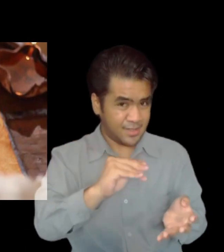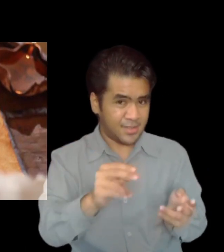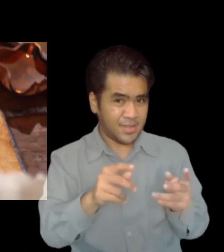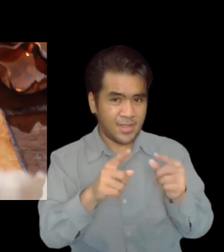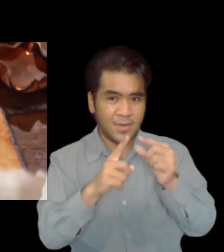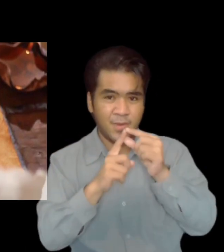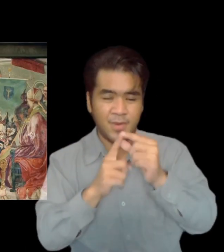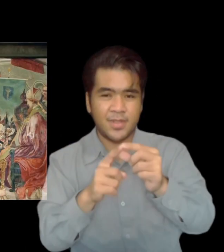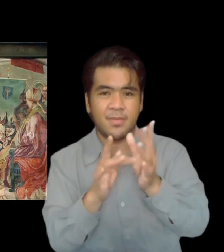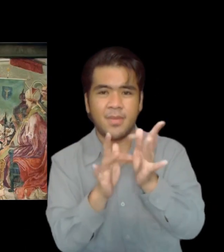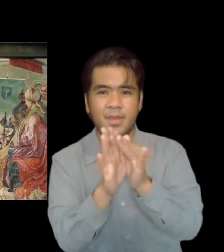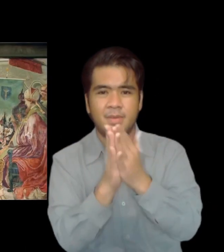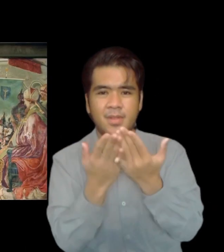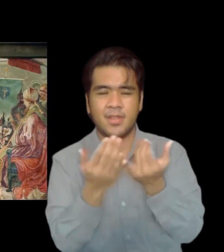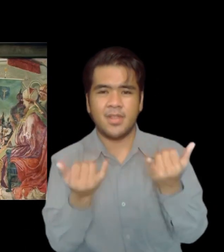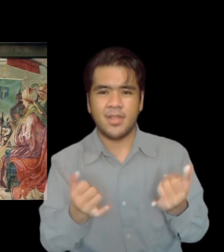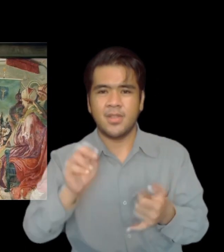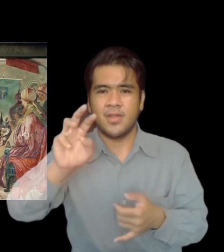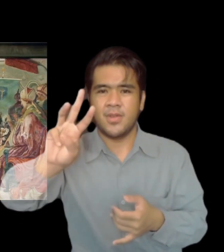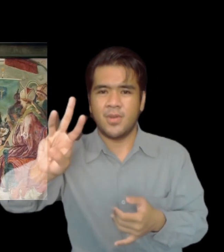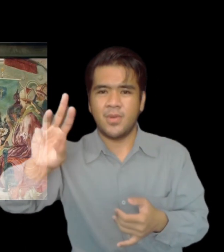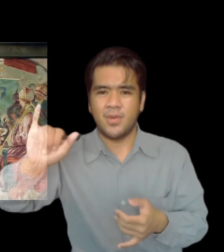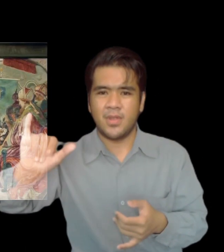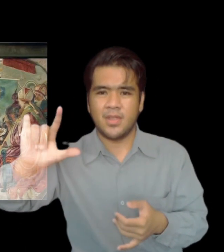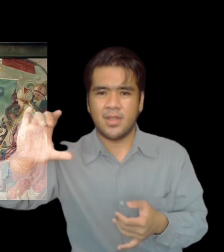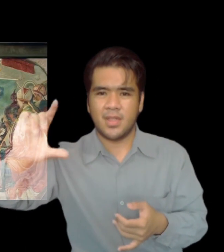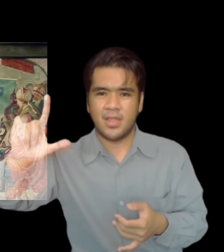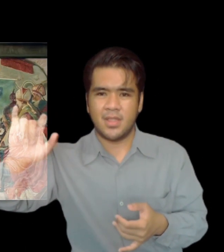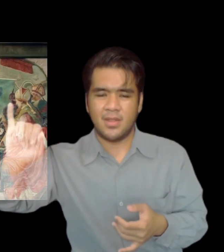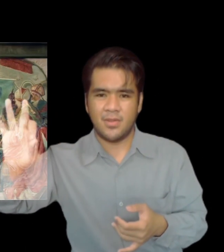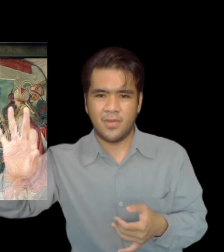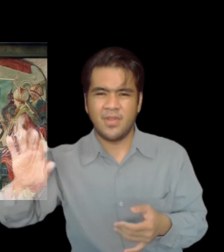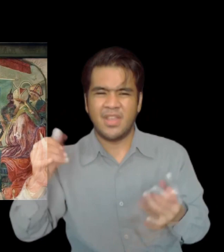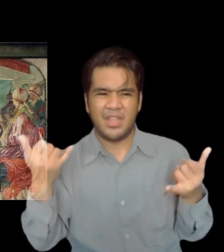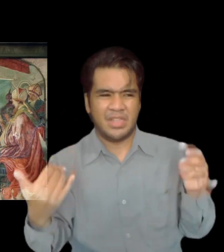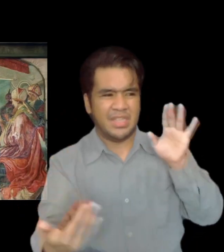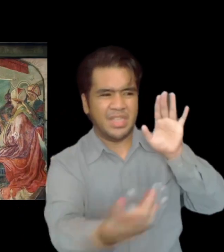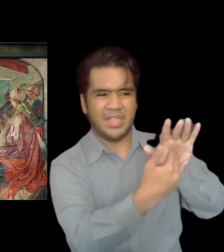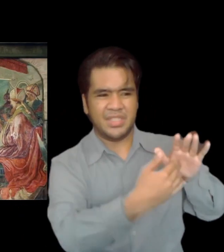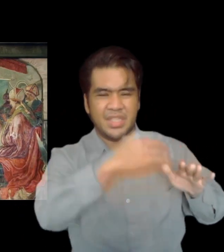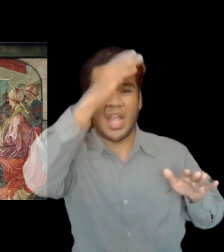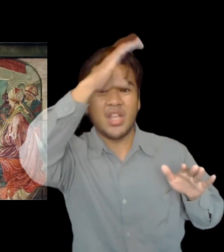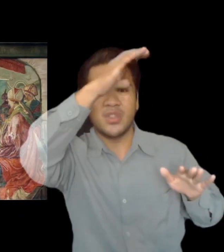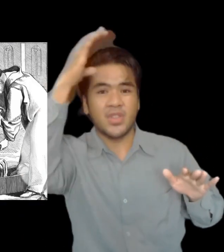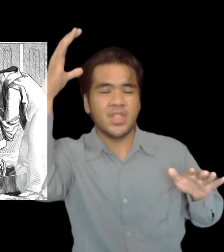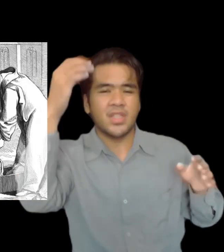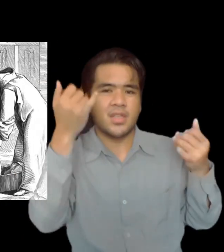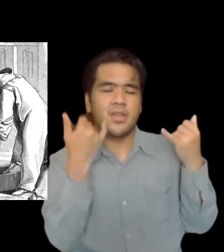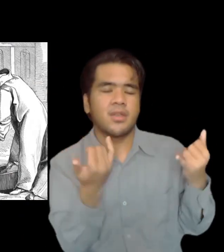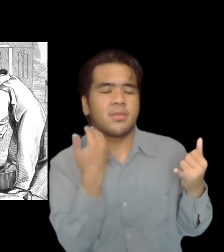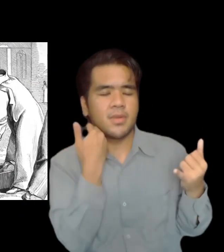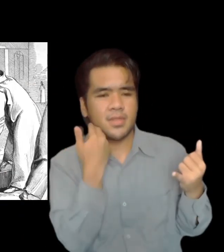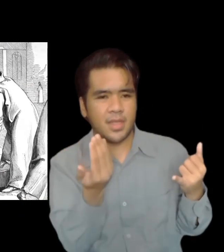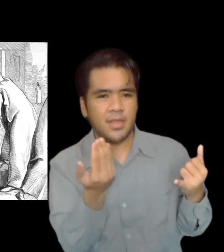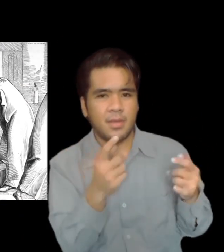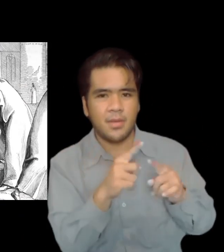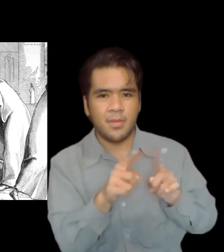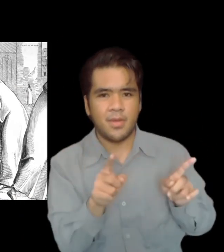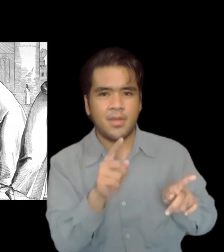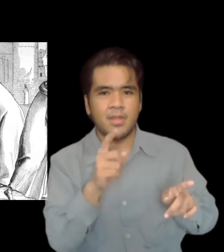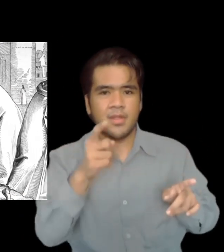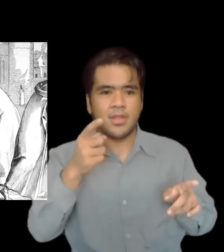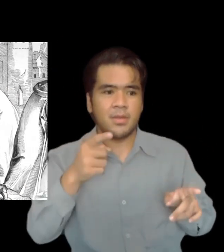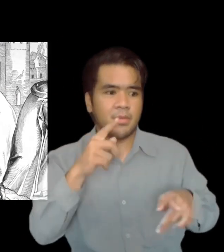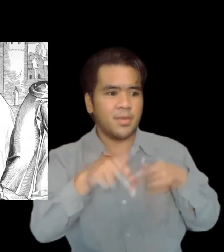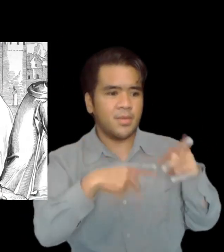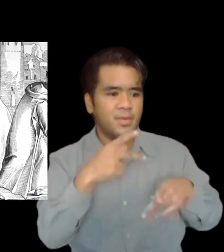salita ng Biblia. Dahil sa ginawang ito ni Wycliffe ay hinatulan siya bilang erehe ng Simbahang Katoliko at kahit siya ay patay na ay